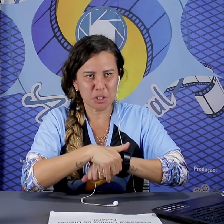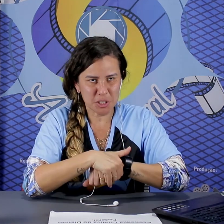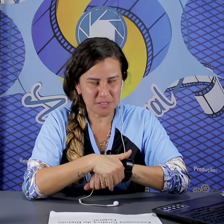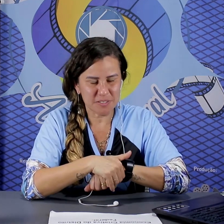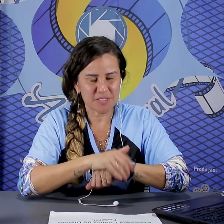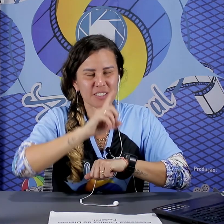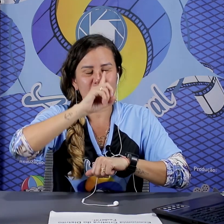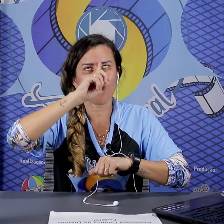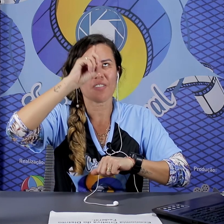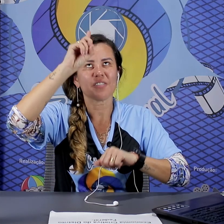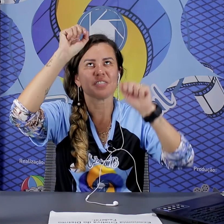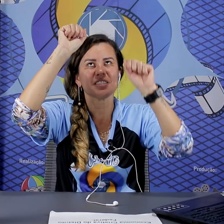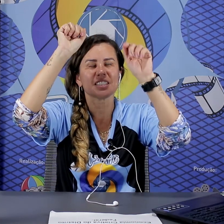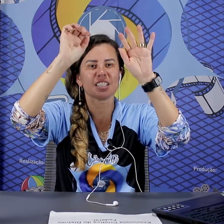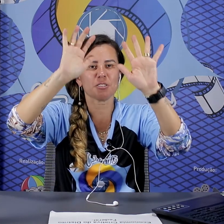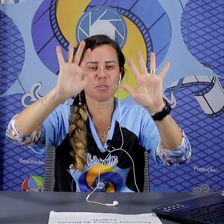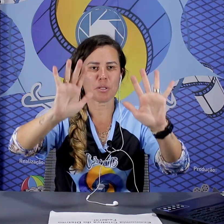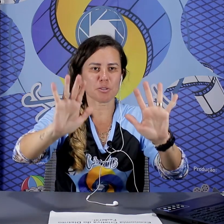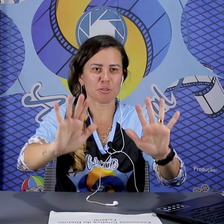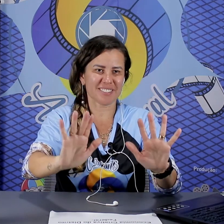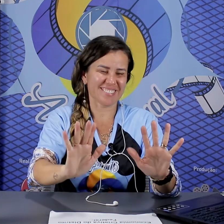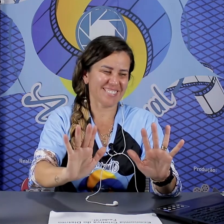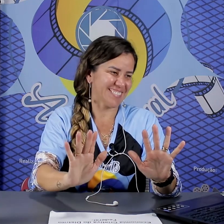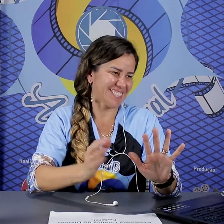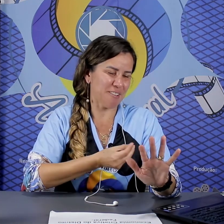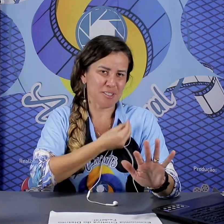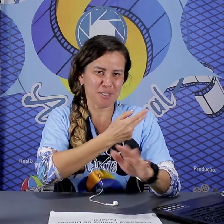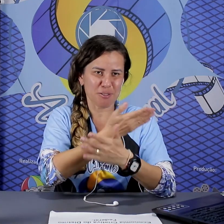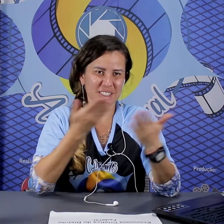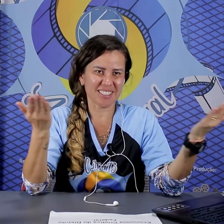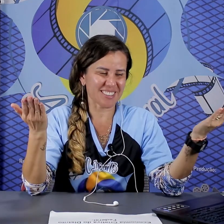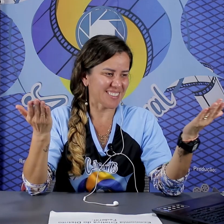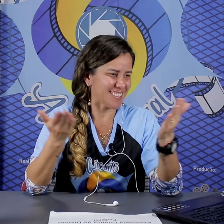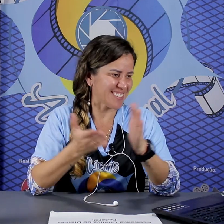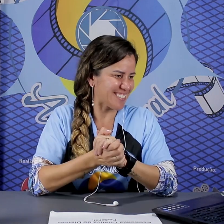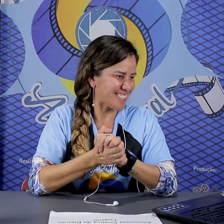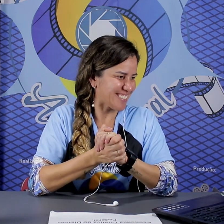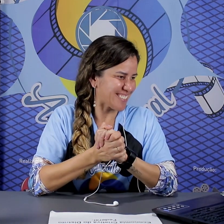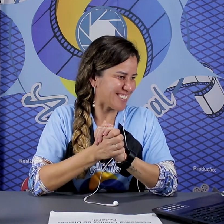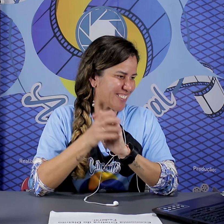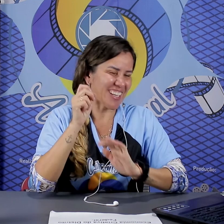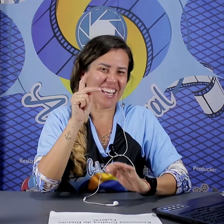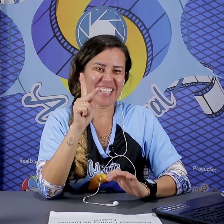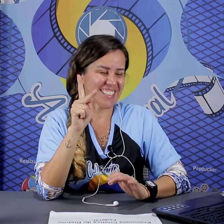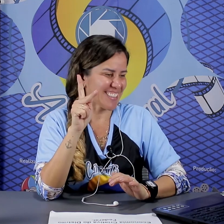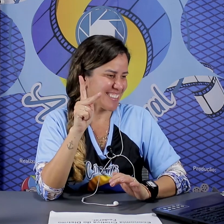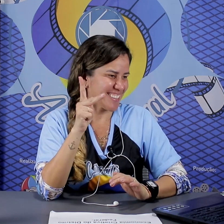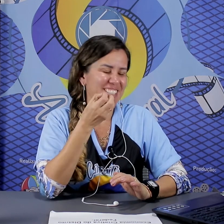noite, Deus abençoe a vida de vocês. Boa noite, professora.